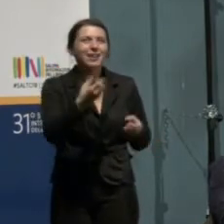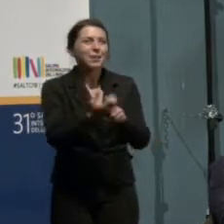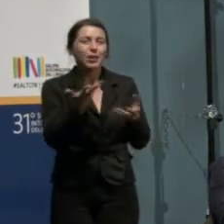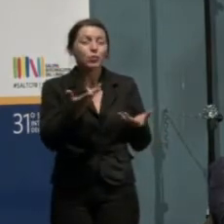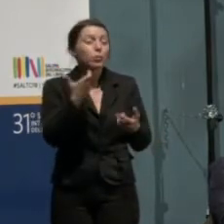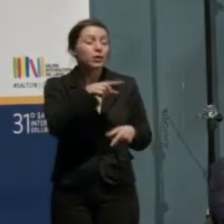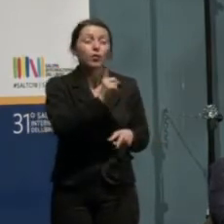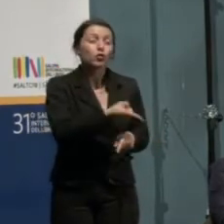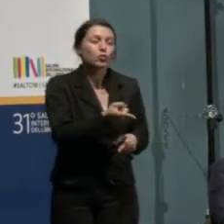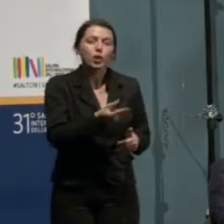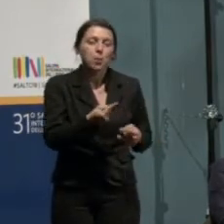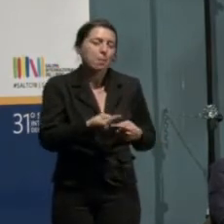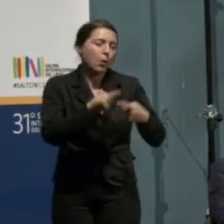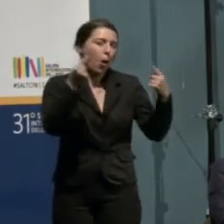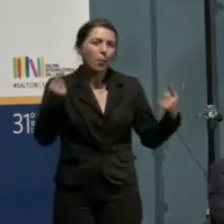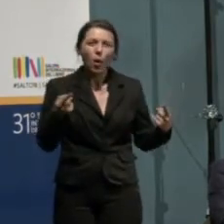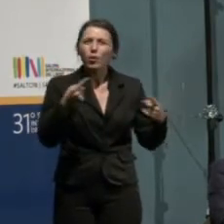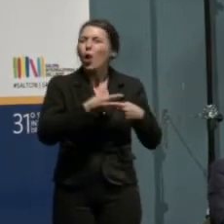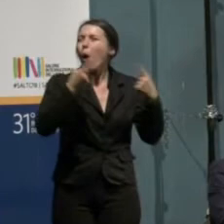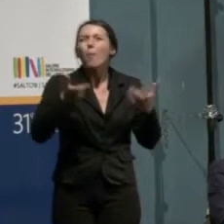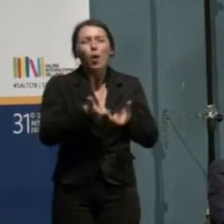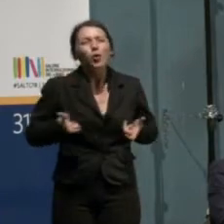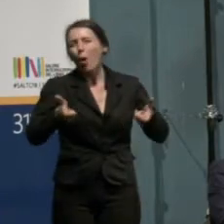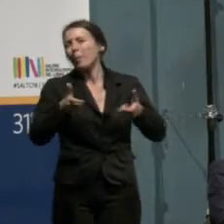contrario e nel contrario della corporazione